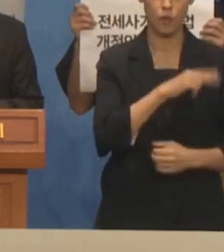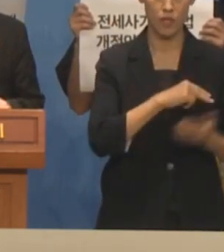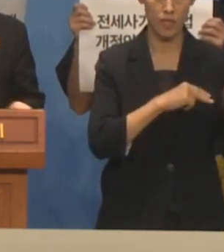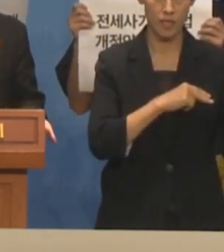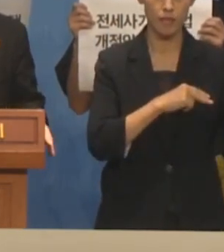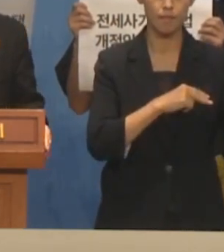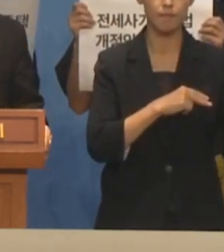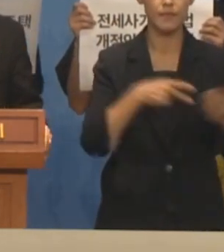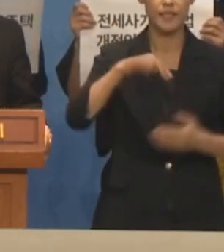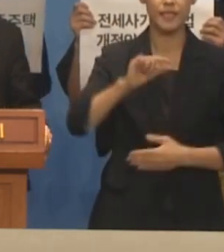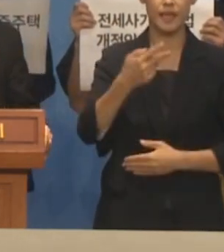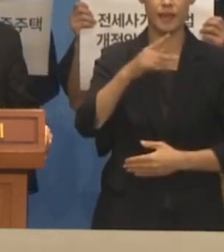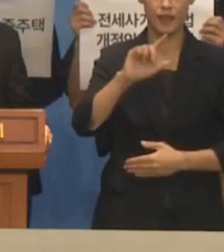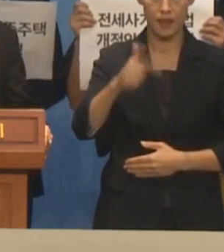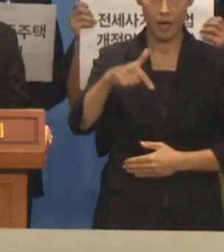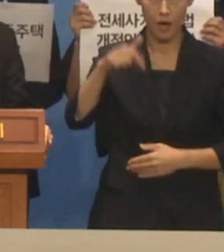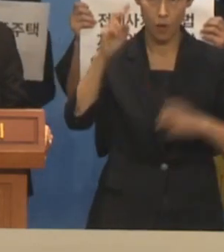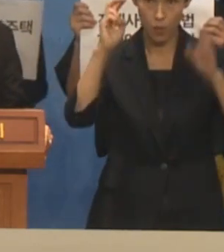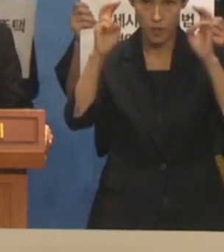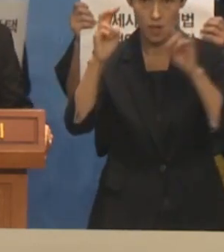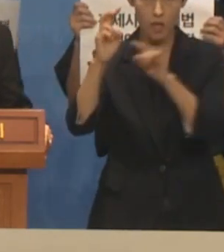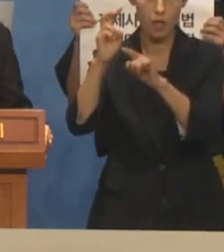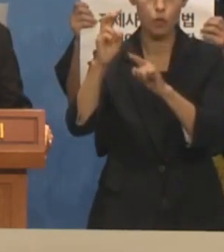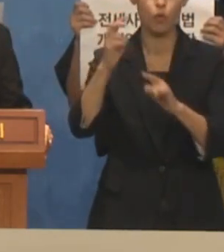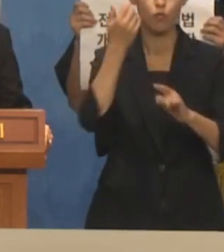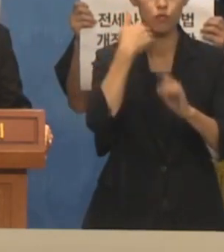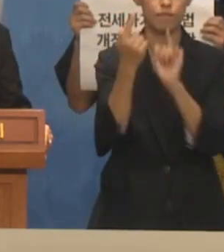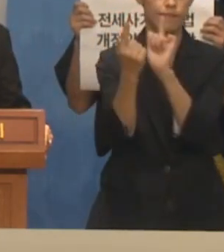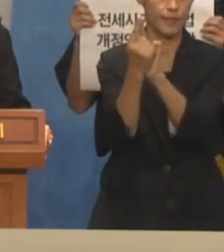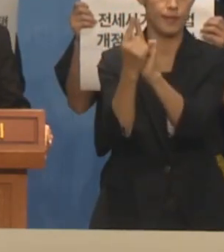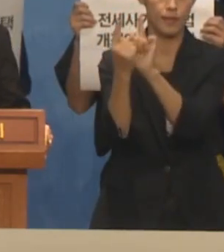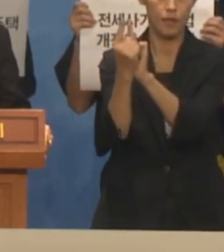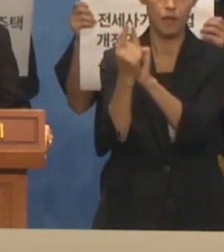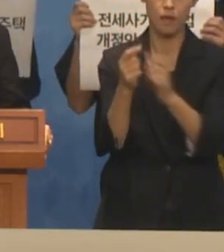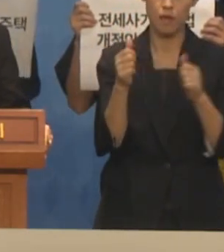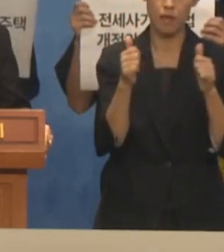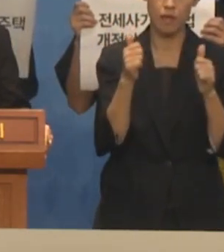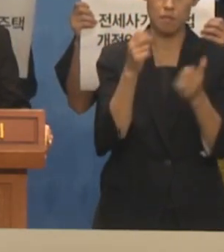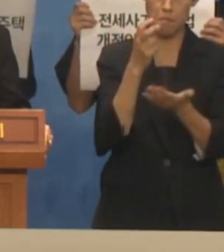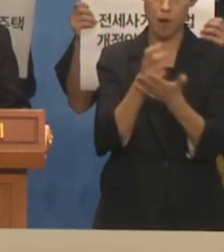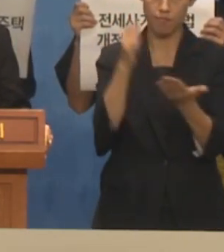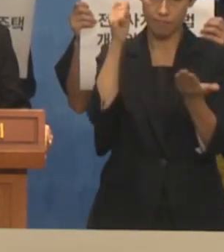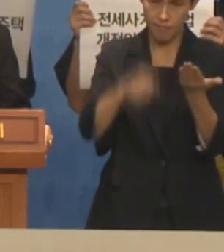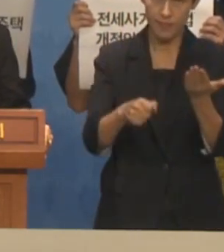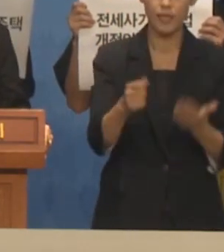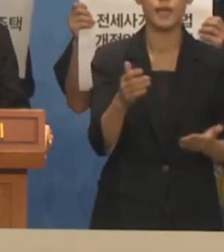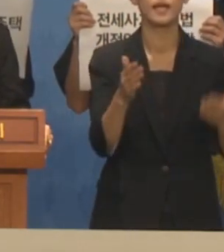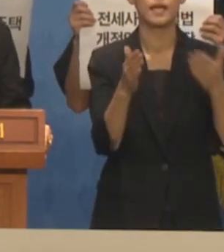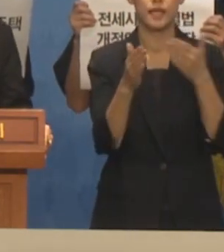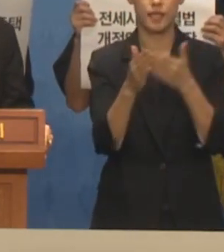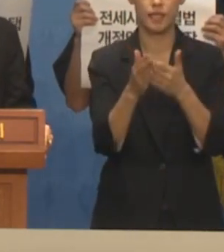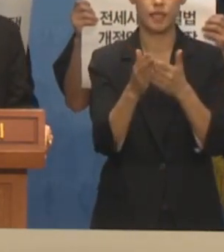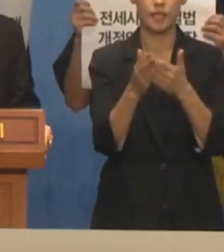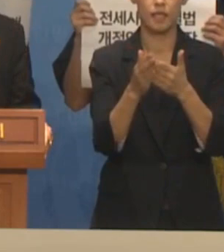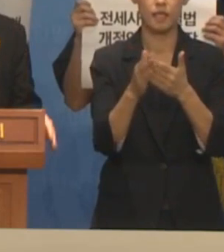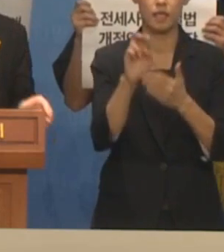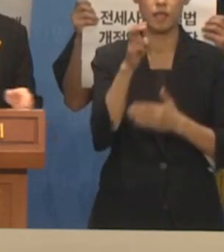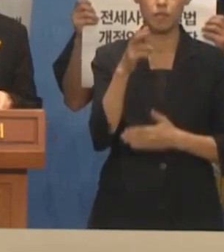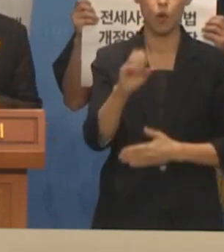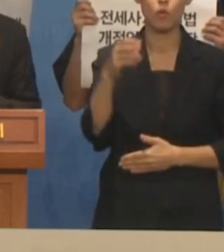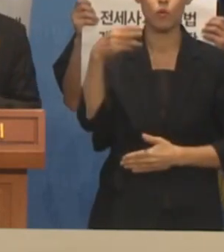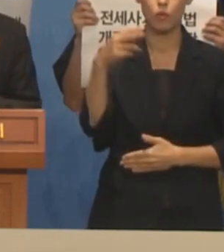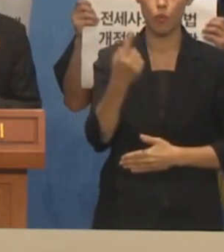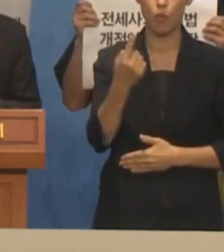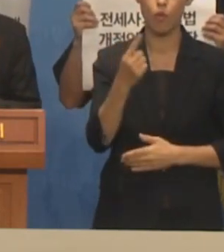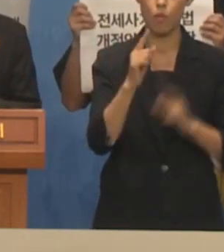주도하셔서 신탁사와 대주단을 만나서 법이 통과될 때까지, 개정안이 통과될 때까지 명도소송을 유예해달라는 요청을